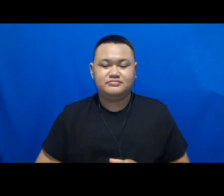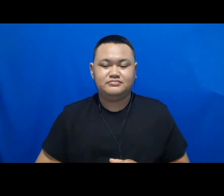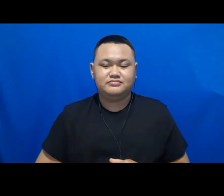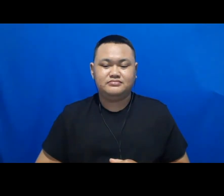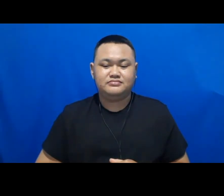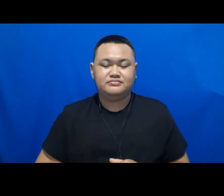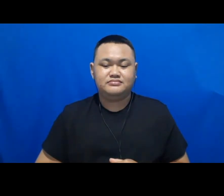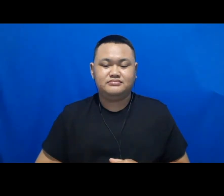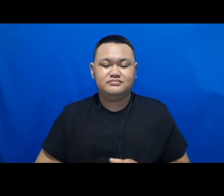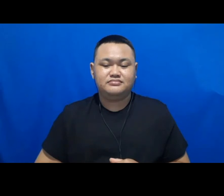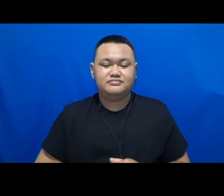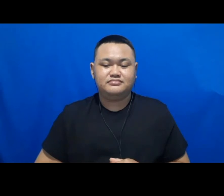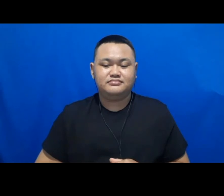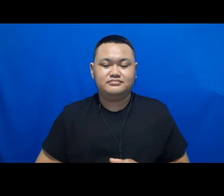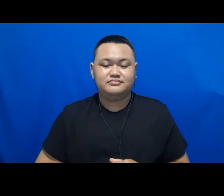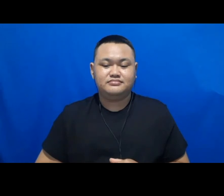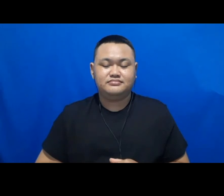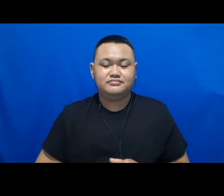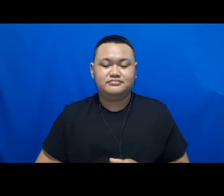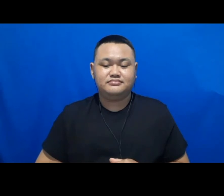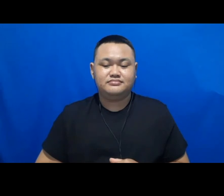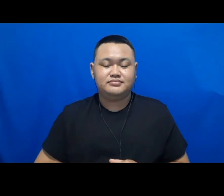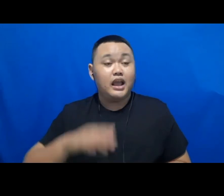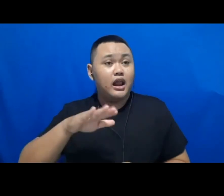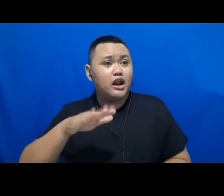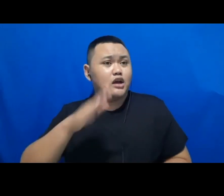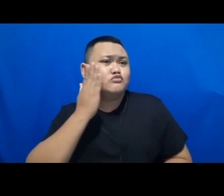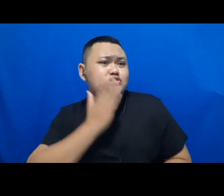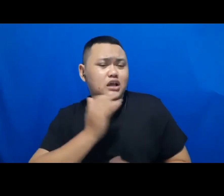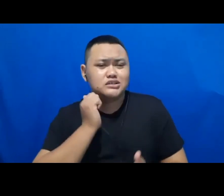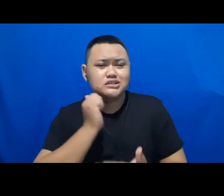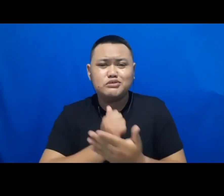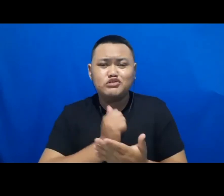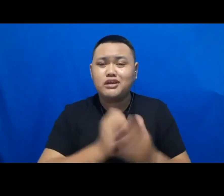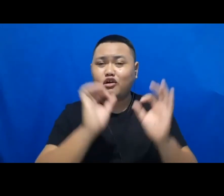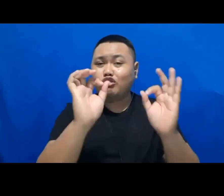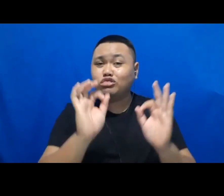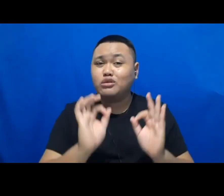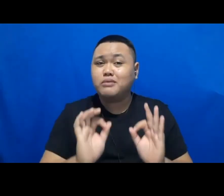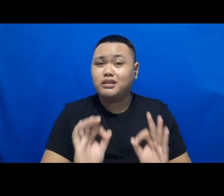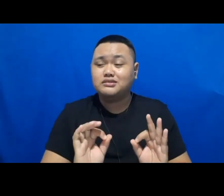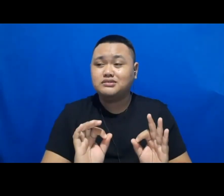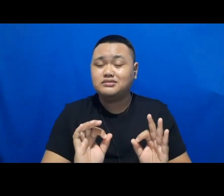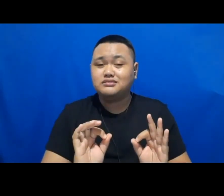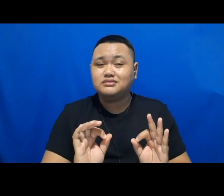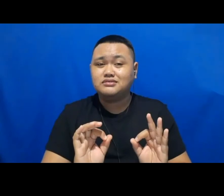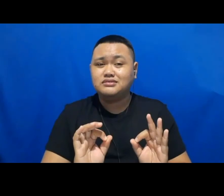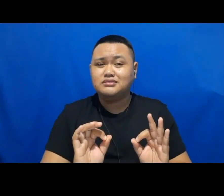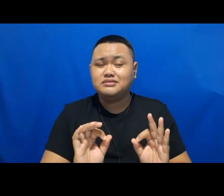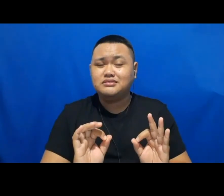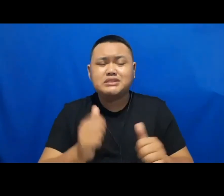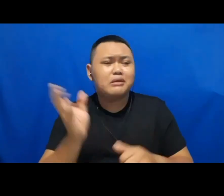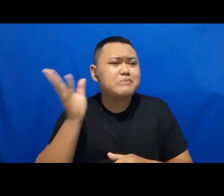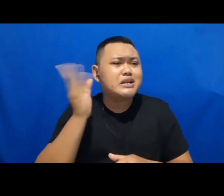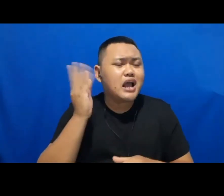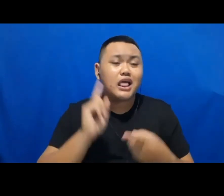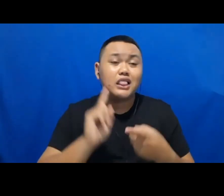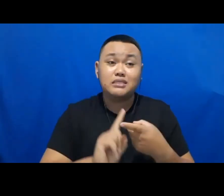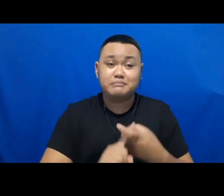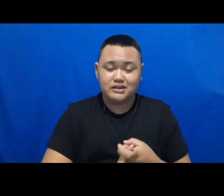Tidak mudah untuk membangun sebuah ekosistem sekolah yang responsif gender, karena